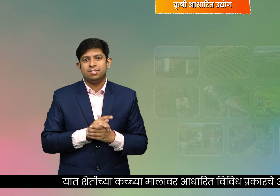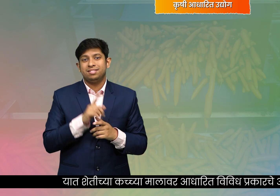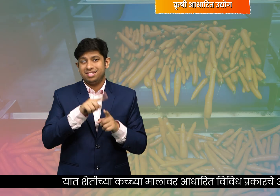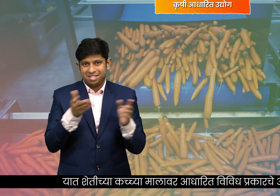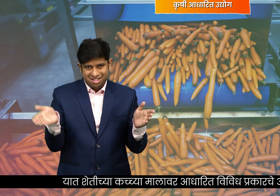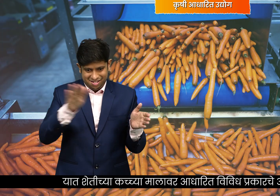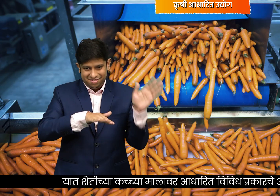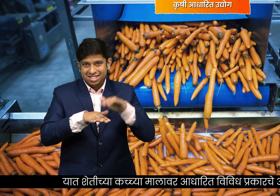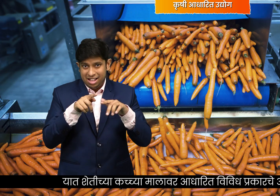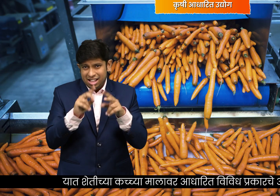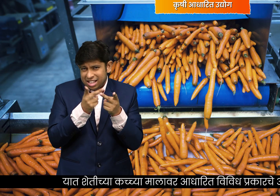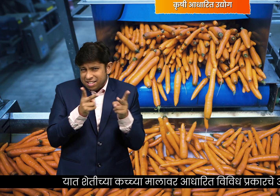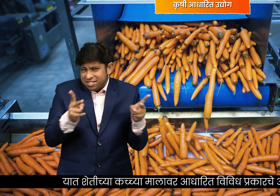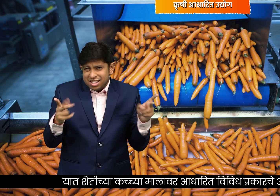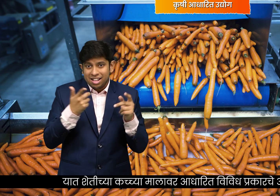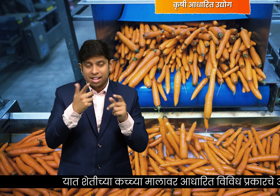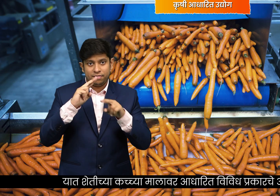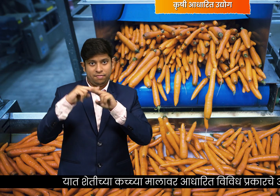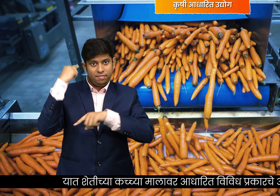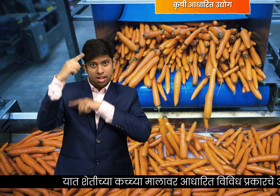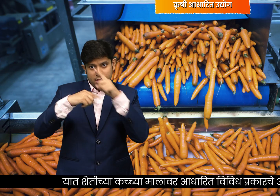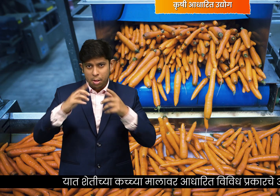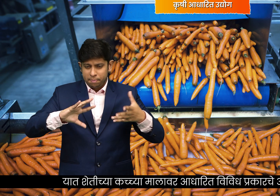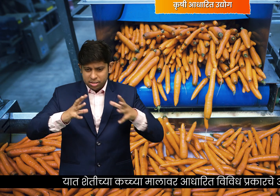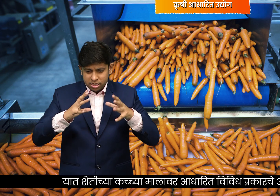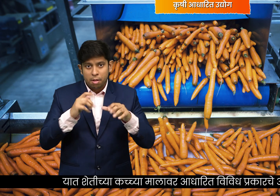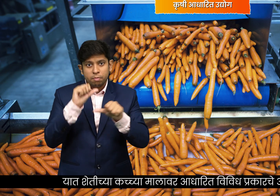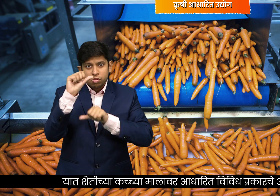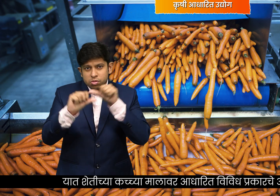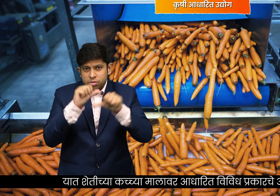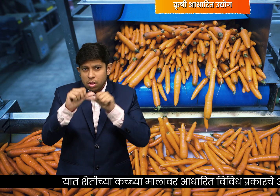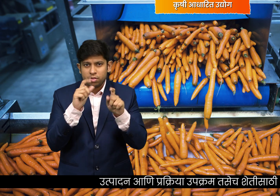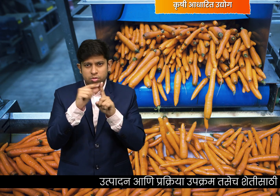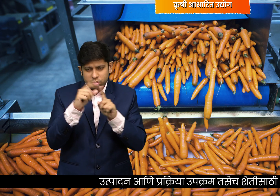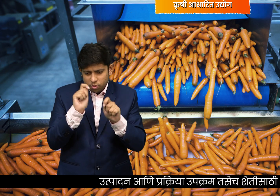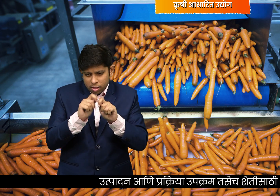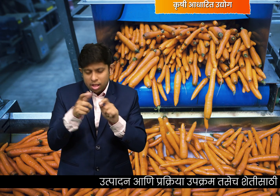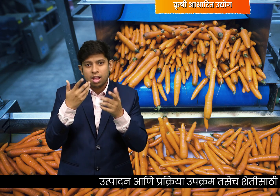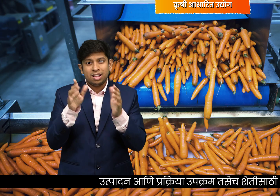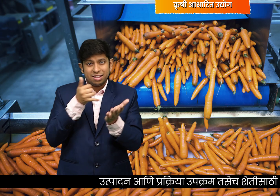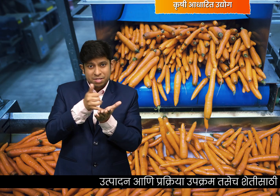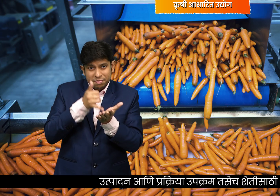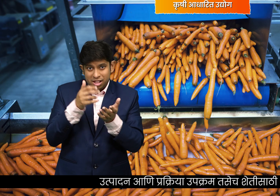यात शेतीच्या कच्च्या मालावर आधारित विविध प्रकारचे औद्योगिक उत्पादन आणि प्रक्रिया